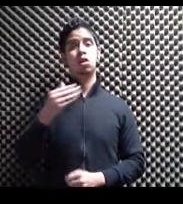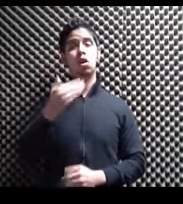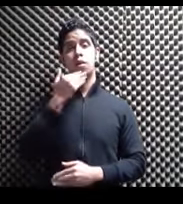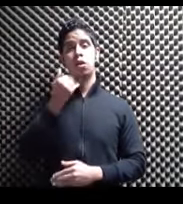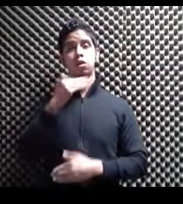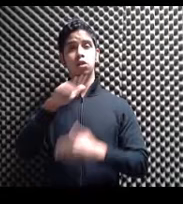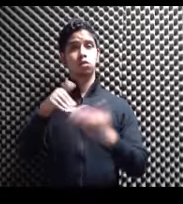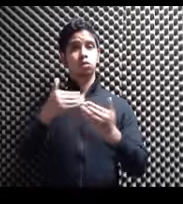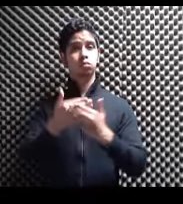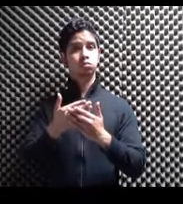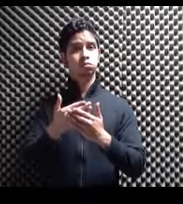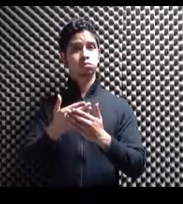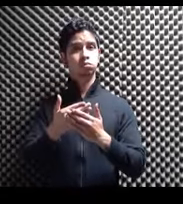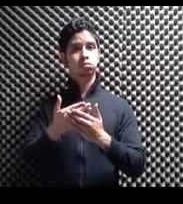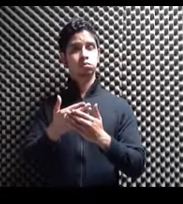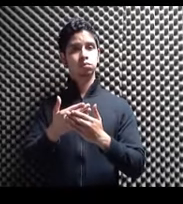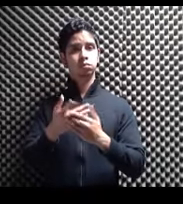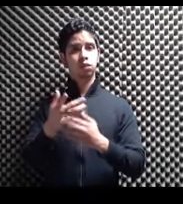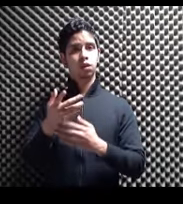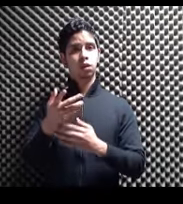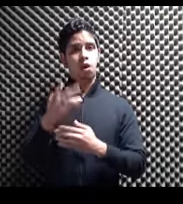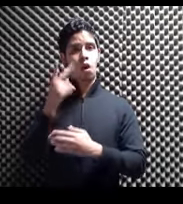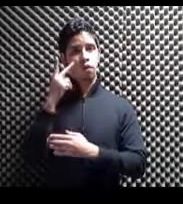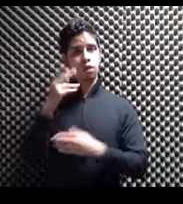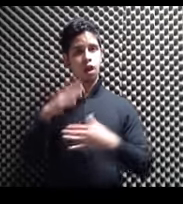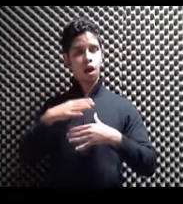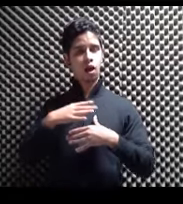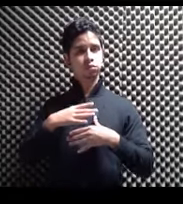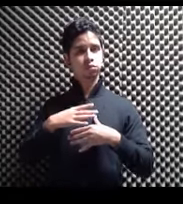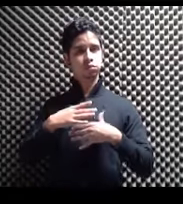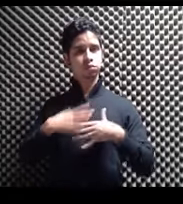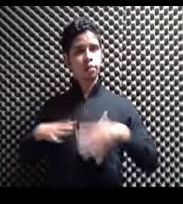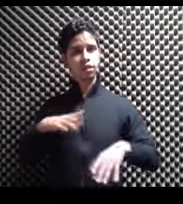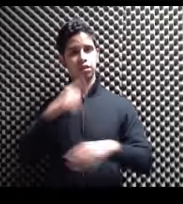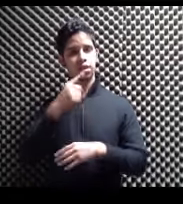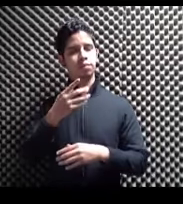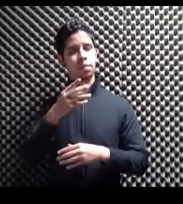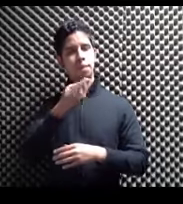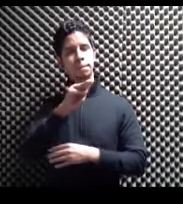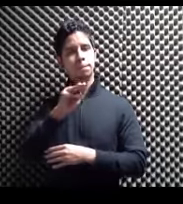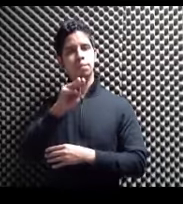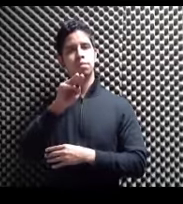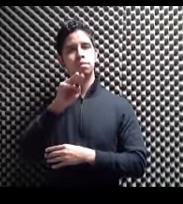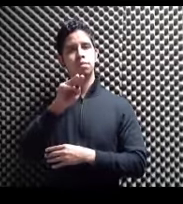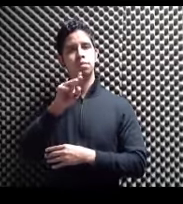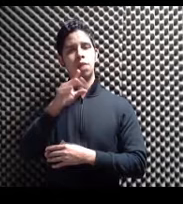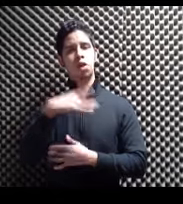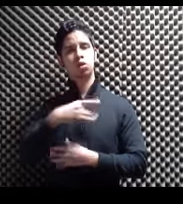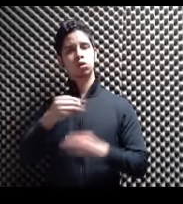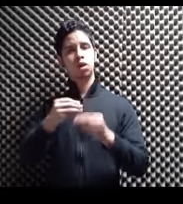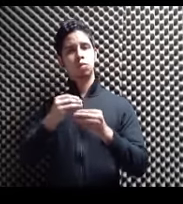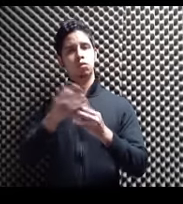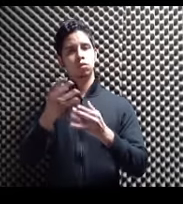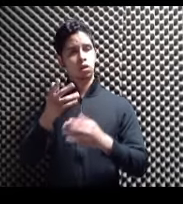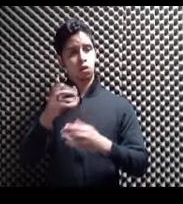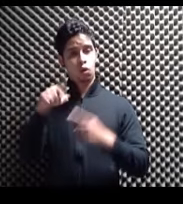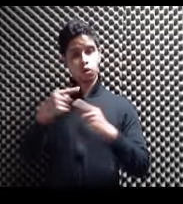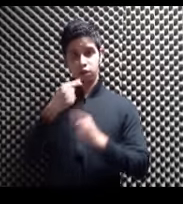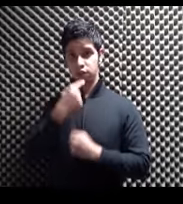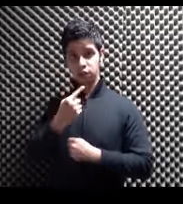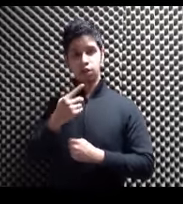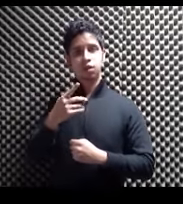mucho. Ay, gracias. Cuando te digo, te quiero, yo también. Y es que tienes la camiseta. Y es que te estás leyendo